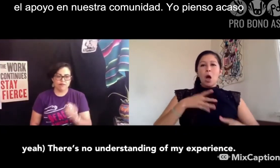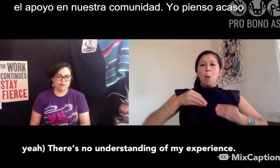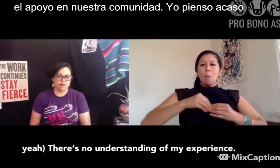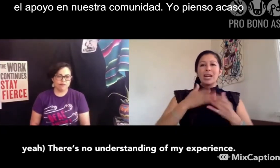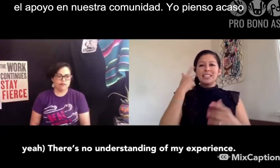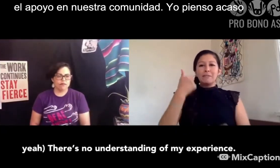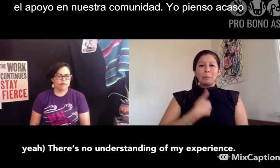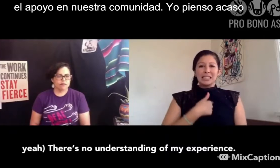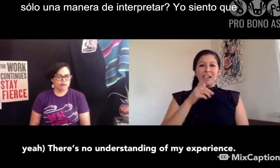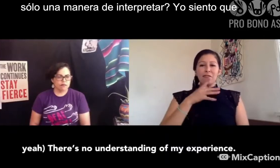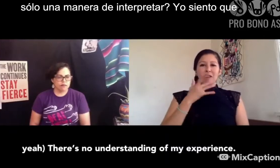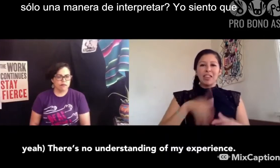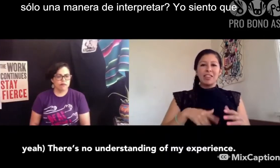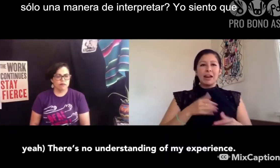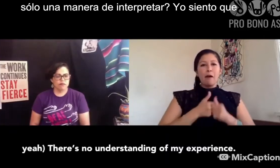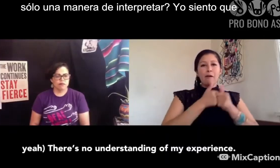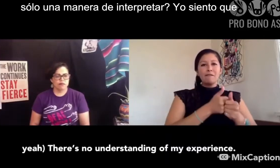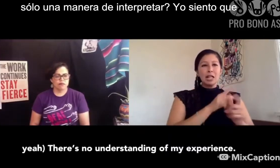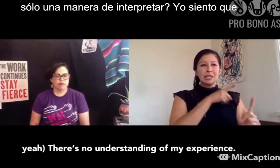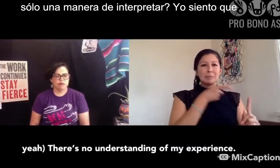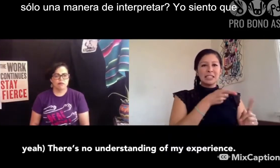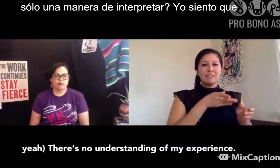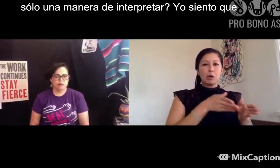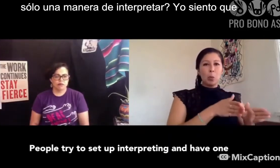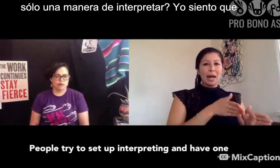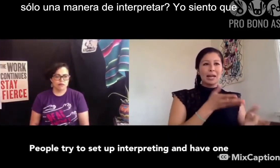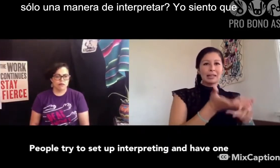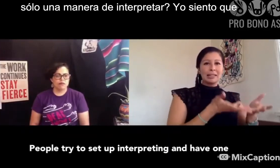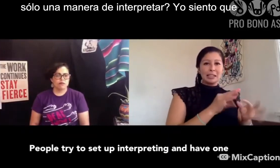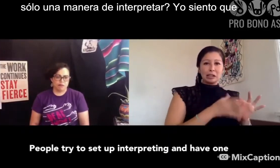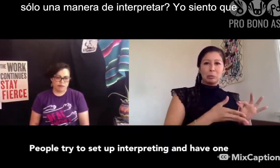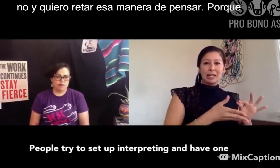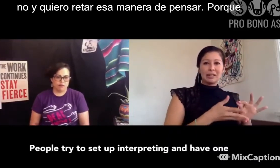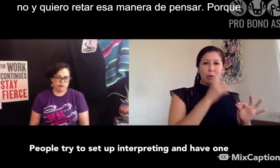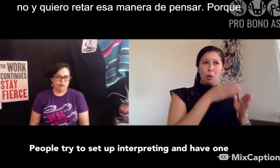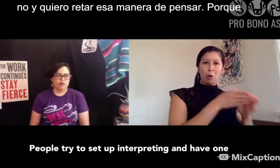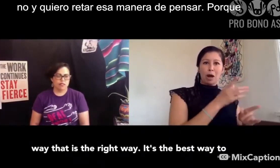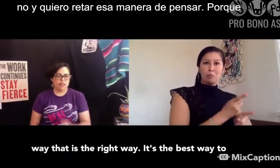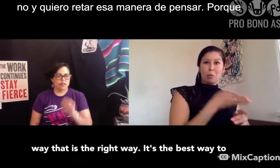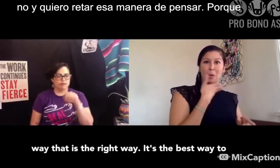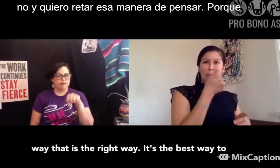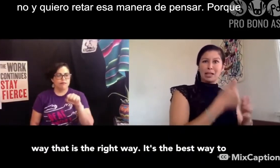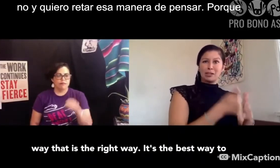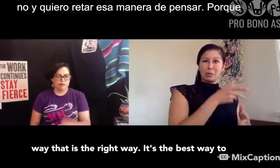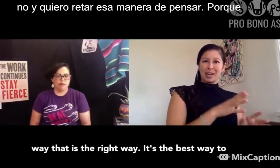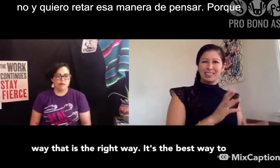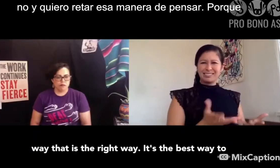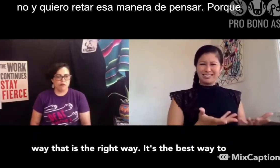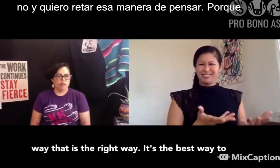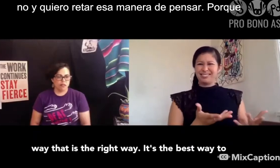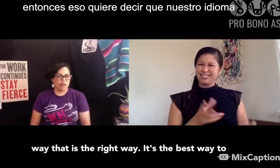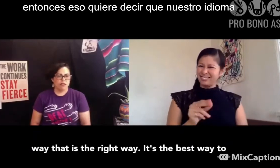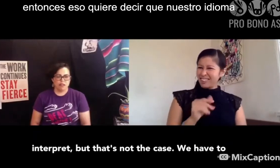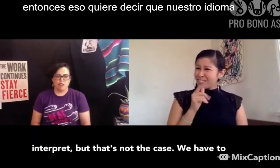comunidad. Yo pienso, ¿acaso solo hay una manera de interpretar? Yo siento que no y quiero retar esa manera de